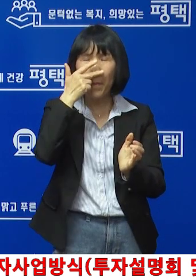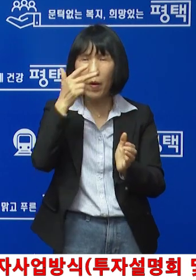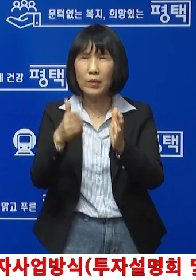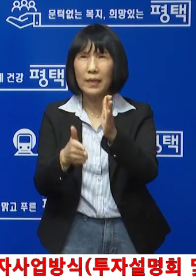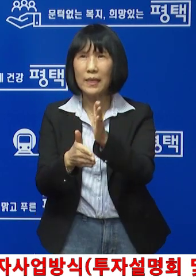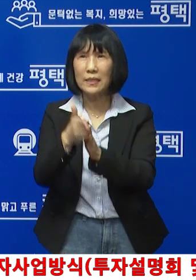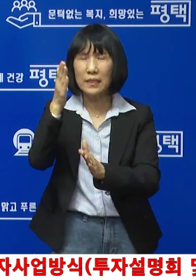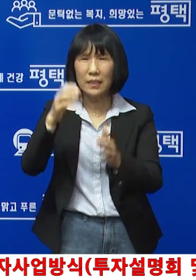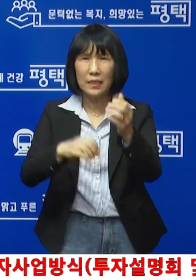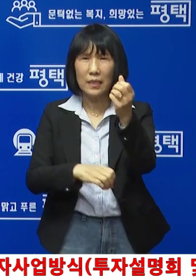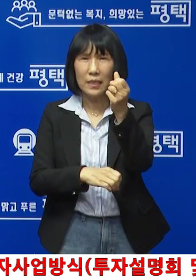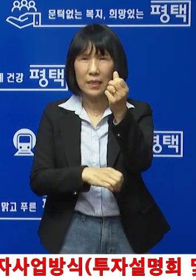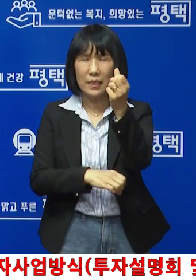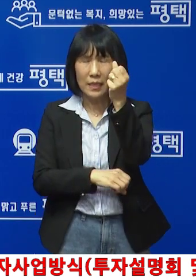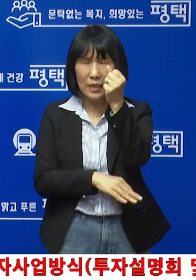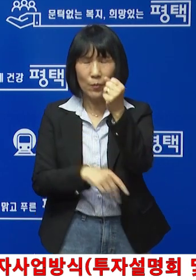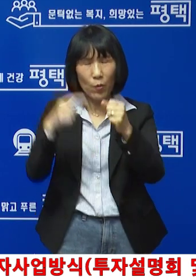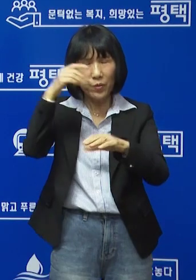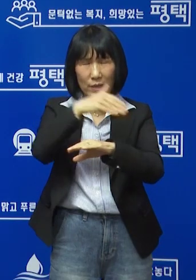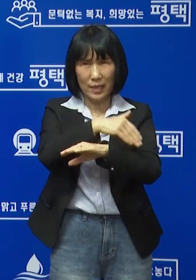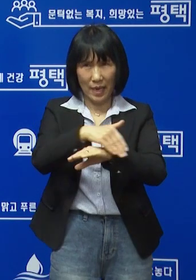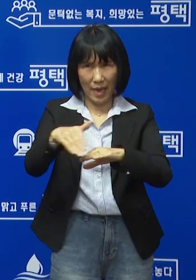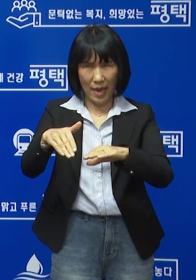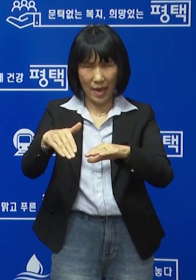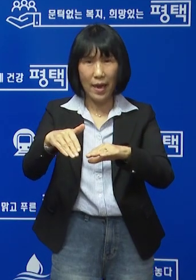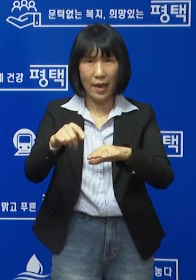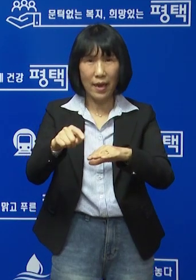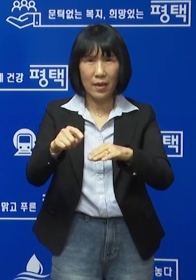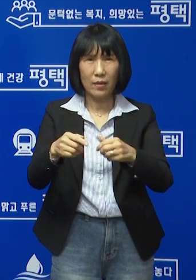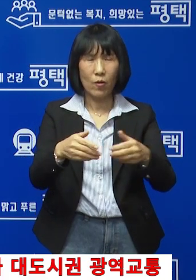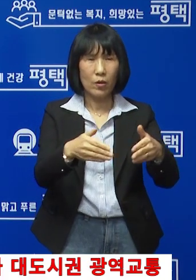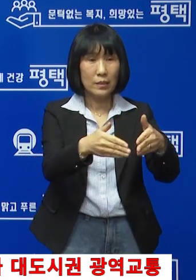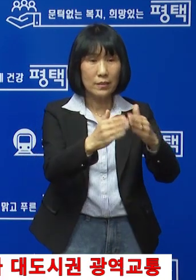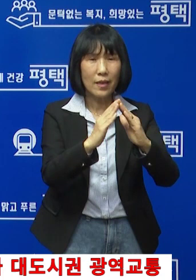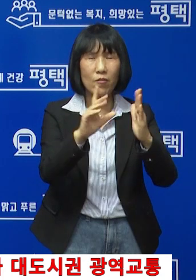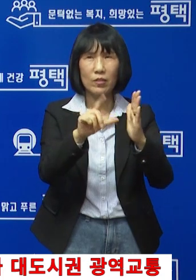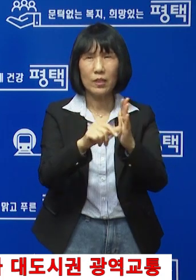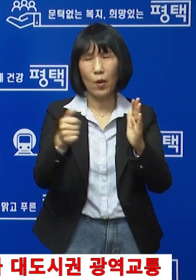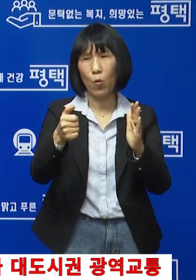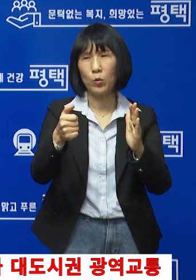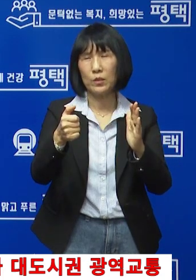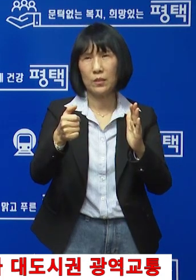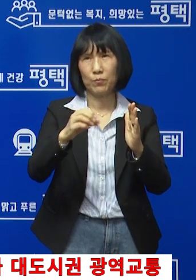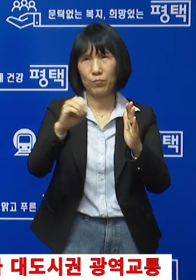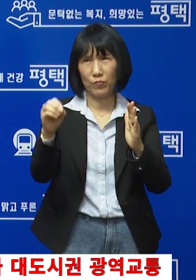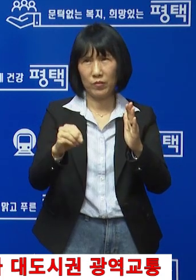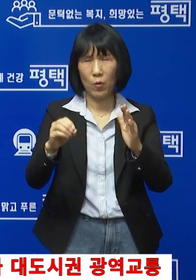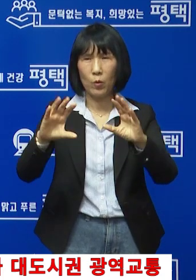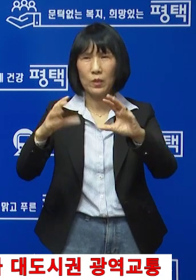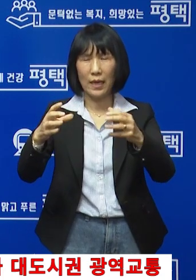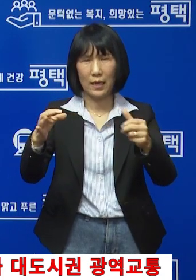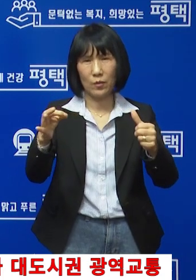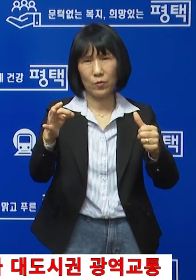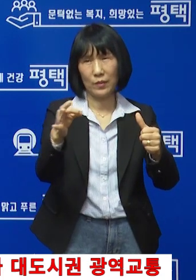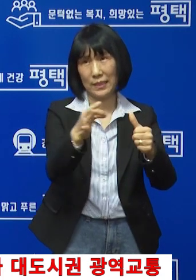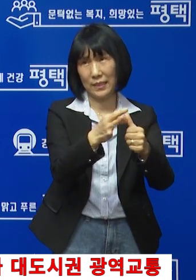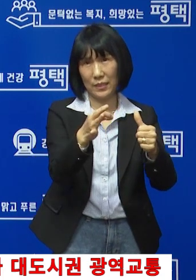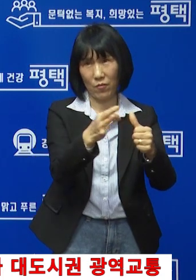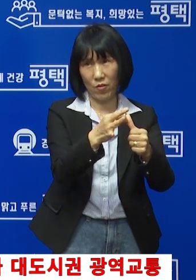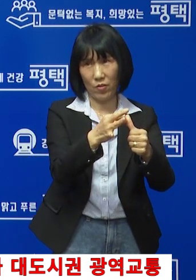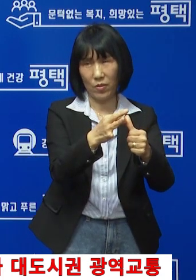따른 용역비를 50% 정도 지원해 줄 예정입니다. 그러면 저희 시에서 지방비를 매칭시켜서 기본계획 구상을